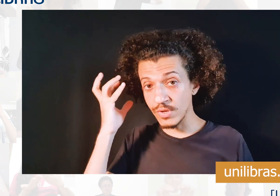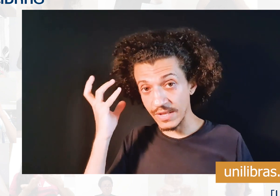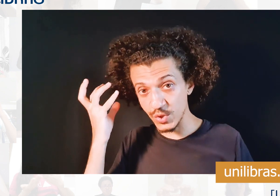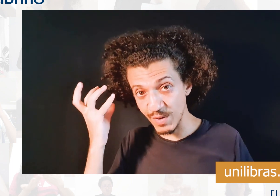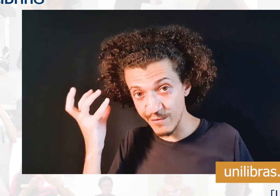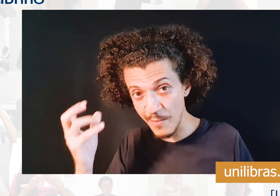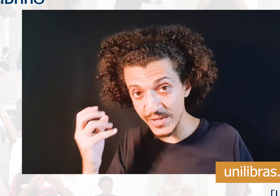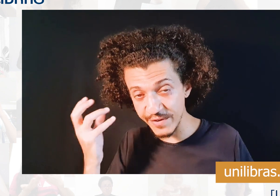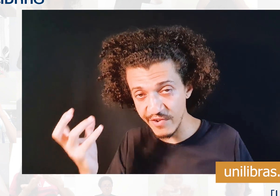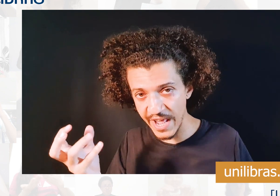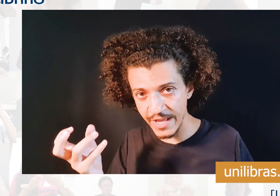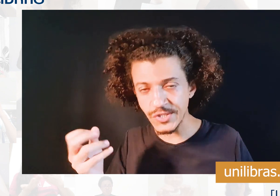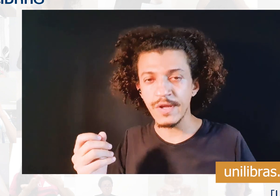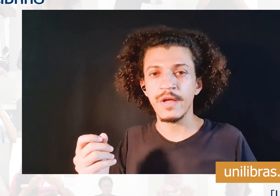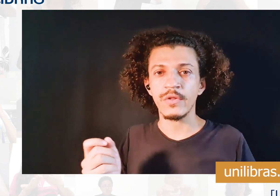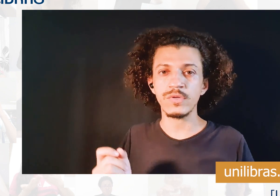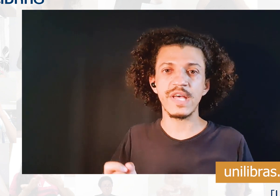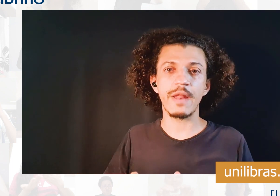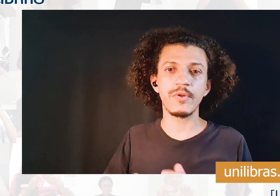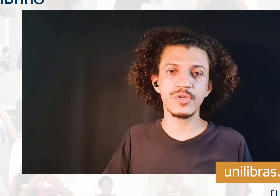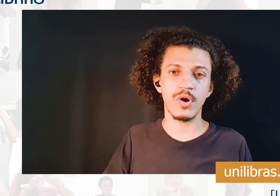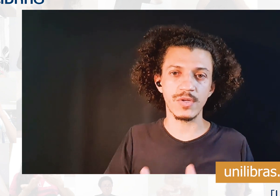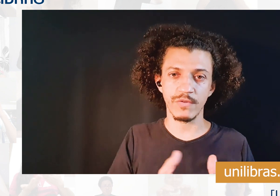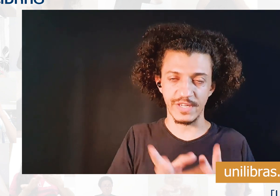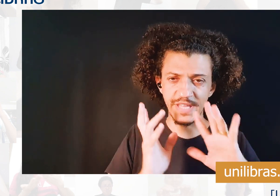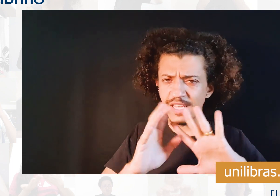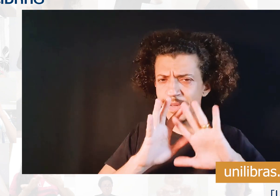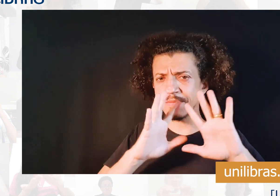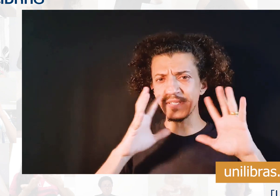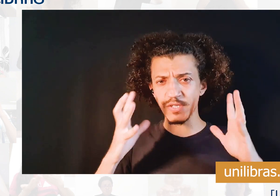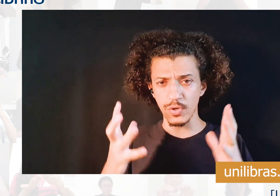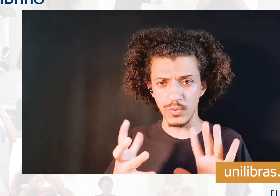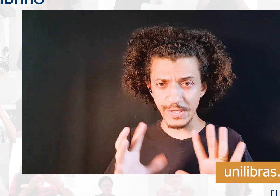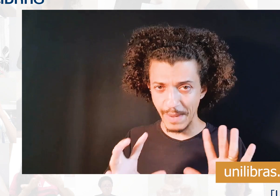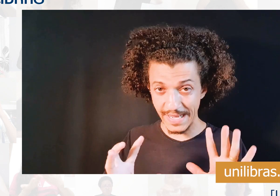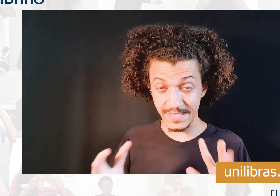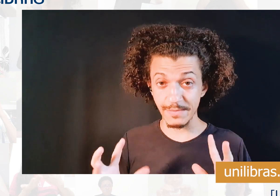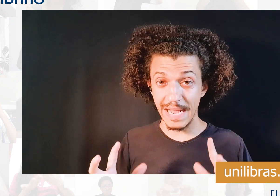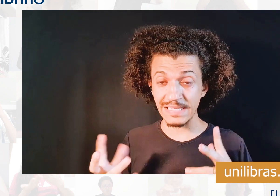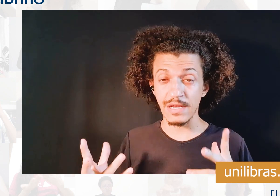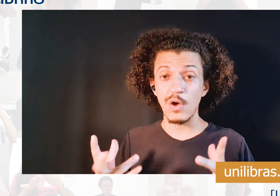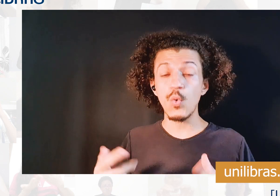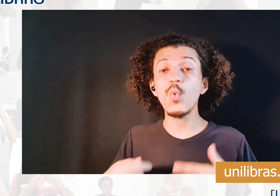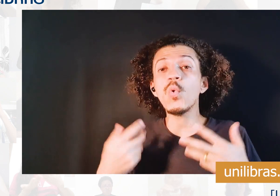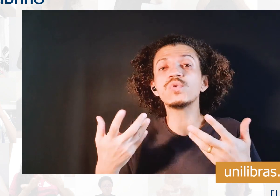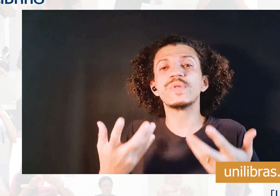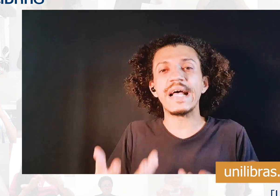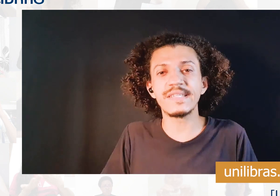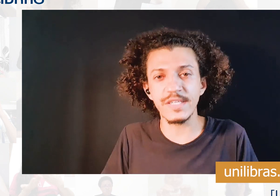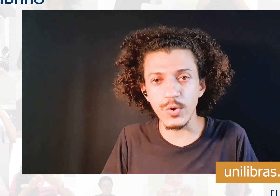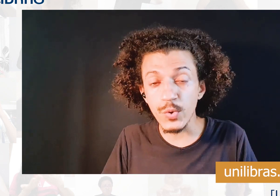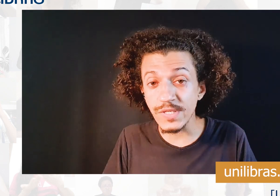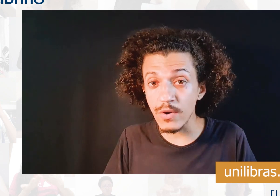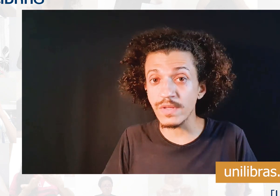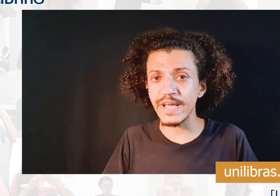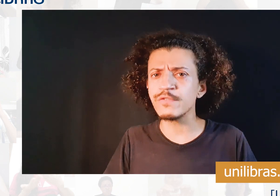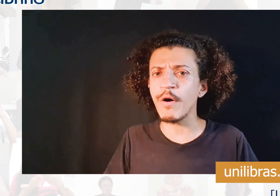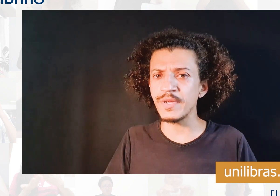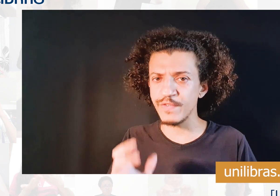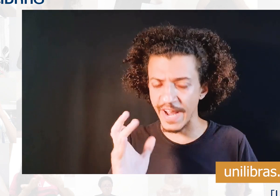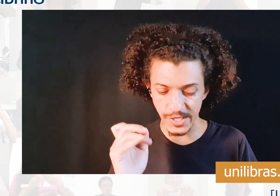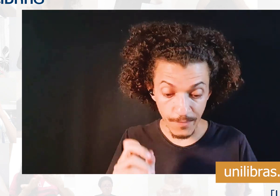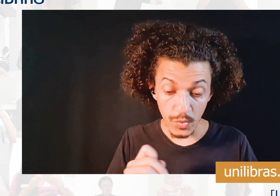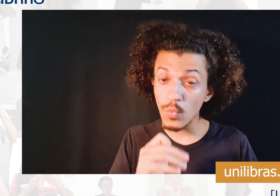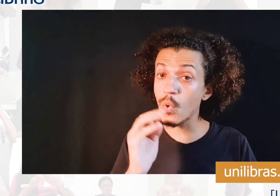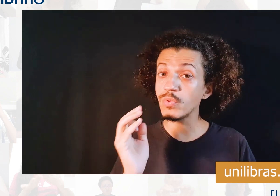está estruturado de uma forma diferente do cérebro de nós ouvintes. Tem as mesmas estruturas básicas, mas o uso dessas estruturas acontece de